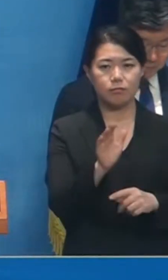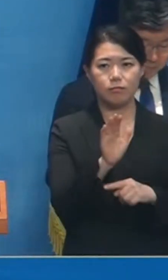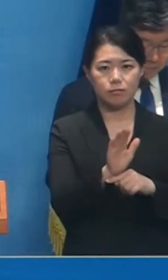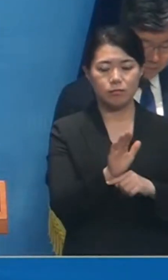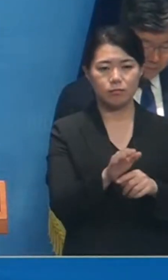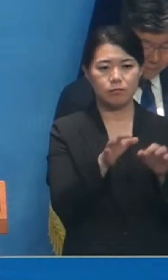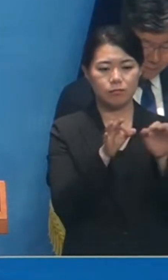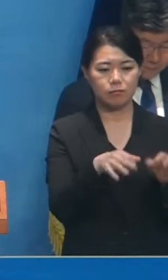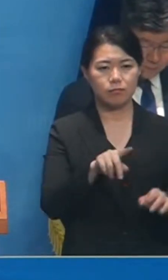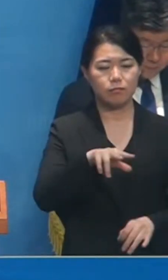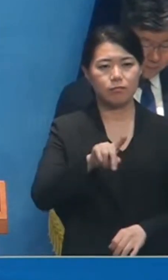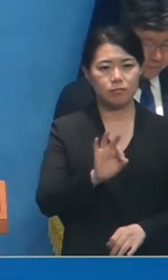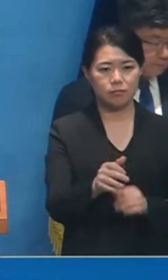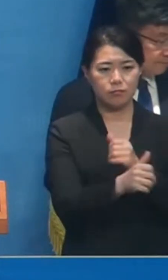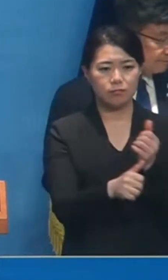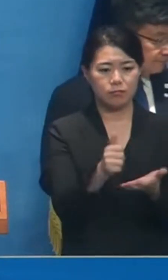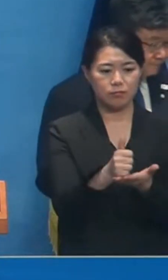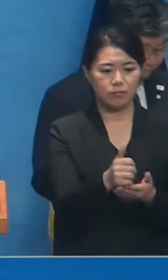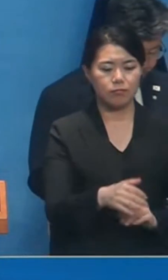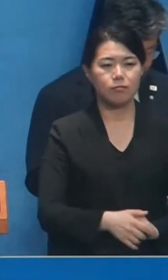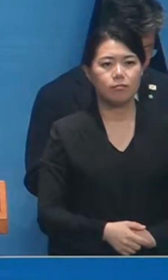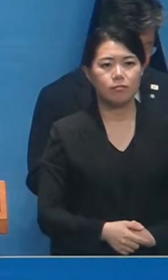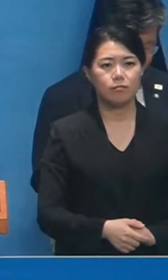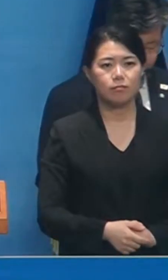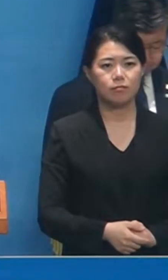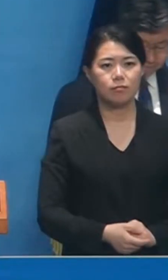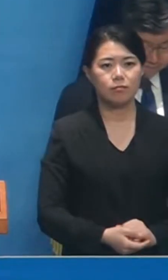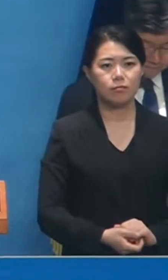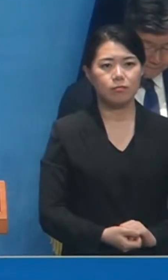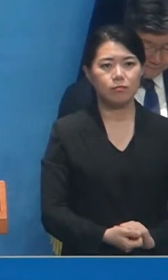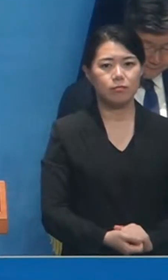택배산업본부의 김사성 위원장님 모셨습니다.